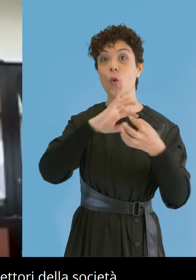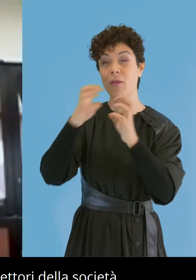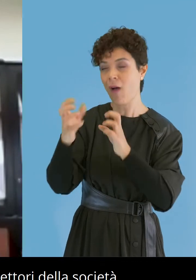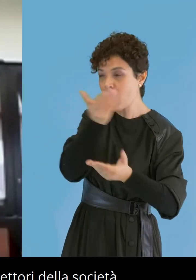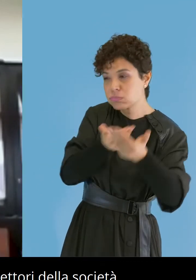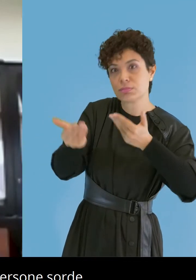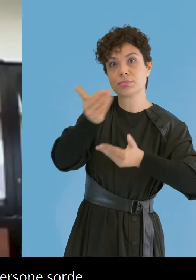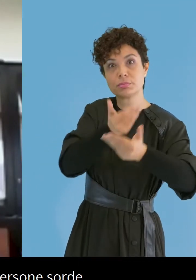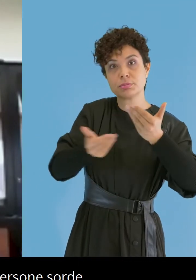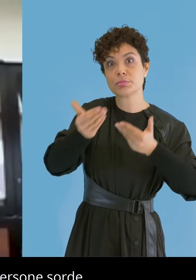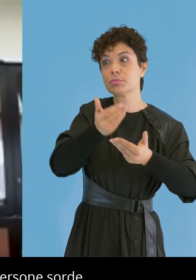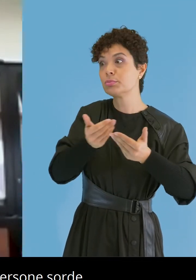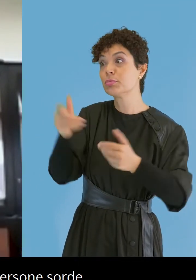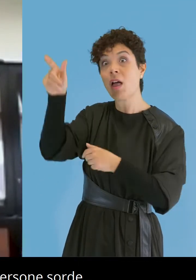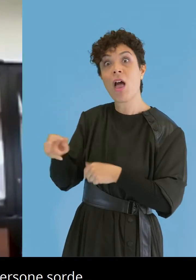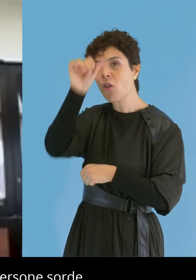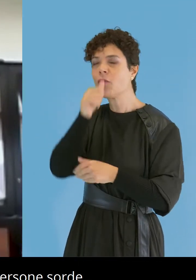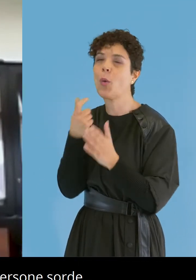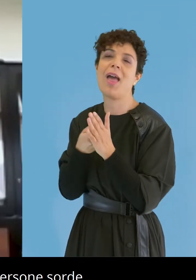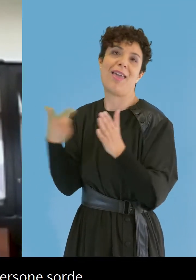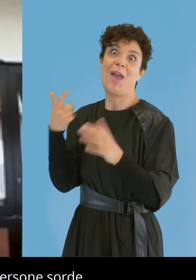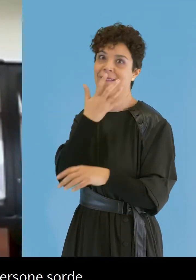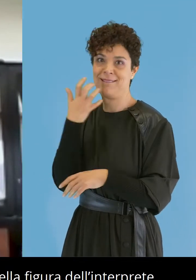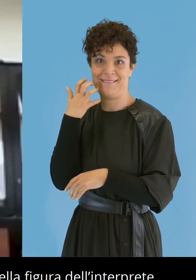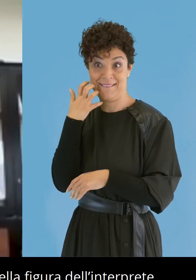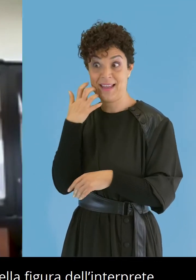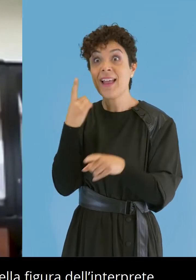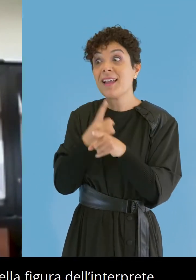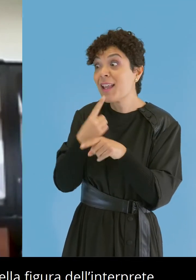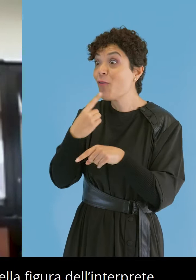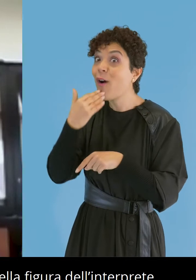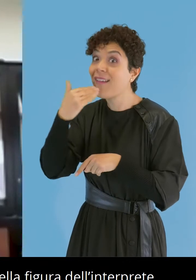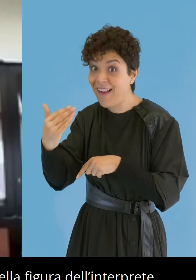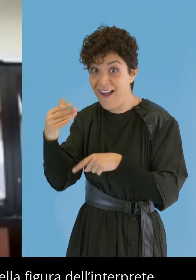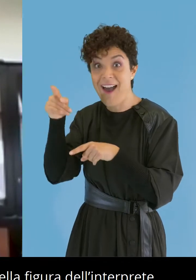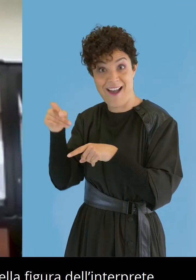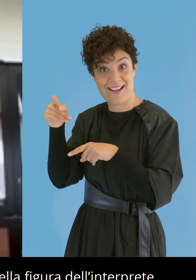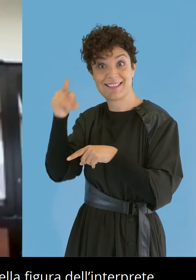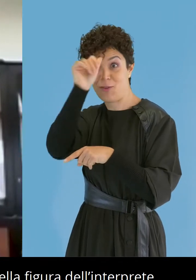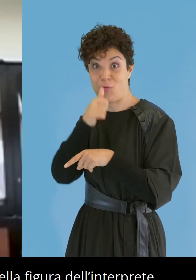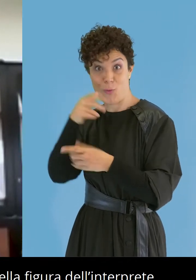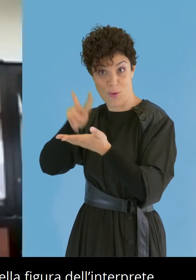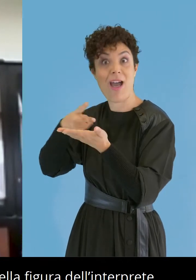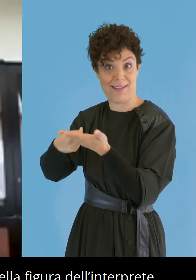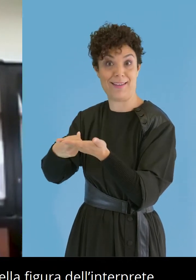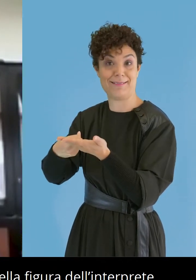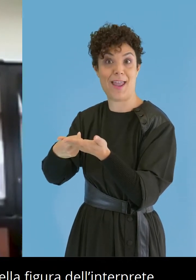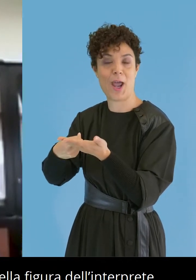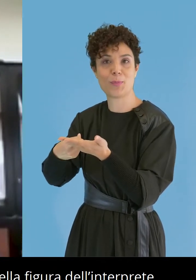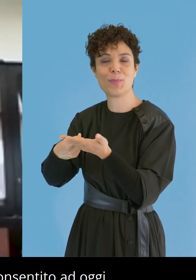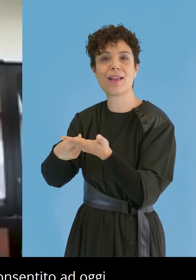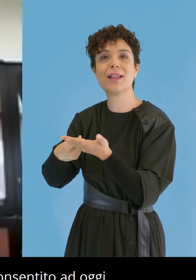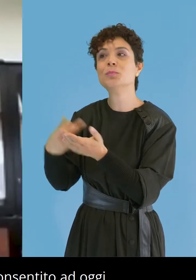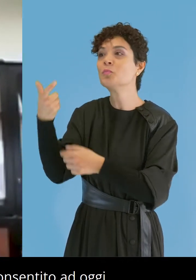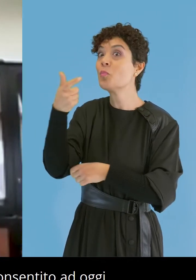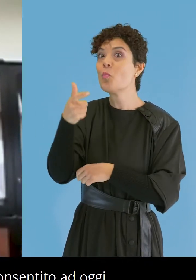della società con i quali devono interagire le persone sorde. Un ringraziamento, anzi, è doveroso nei confronti della figura dell'interprete,